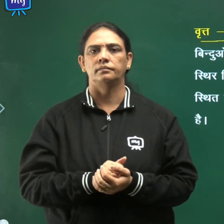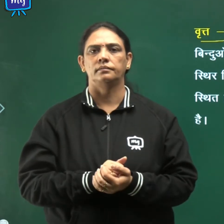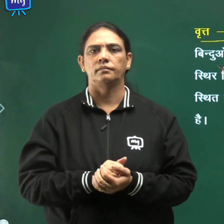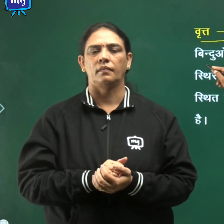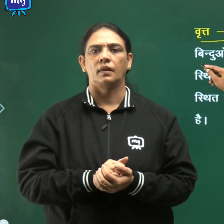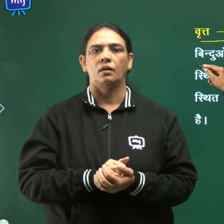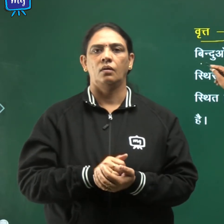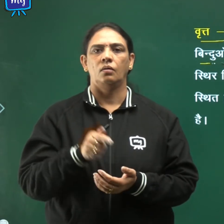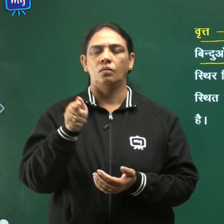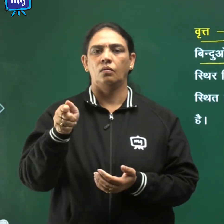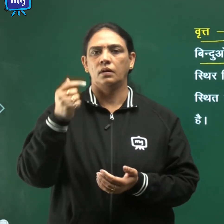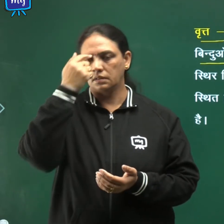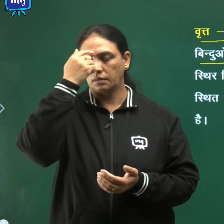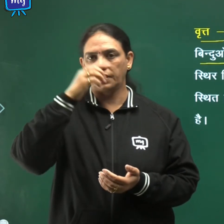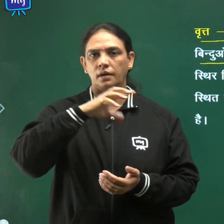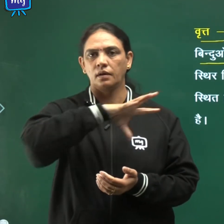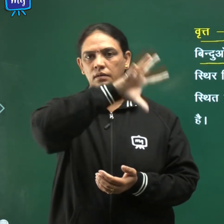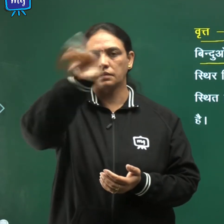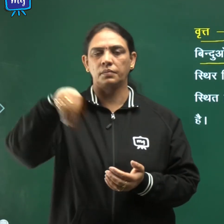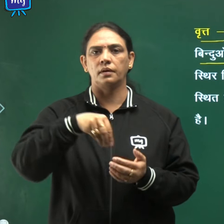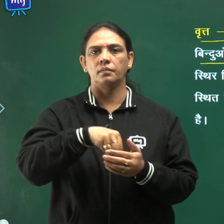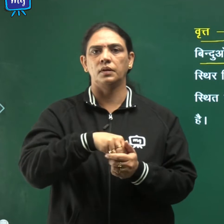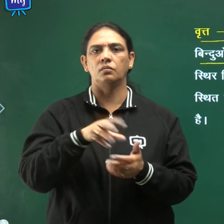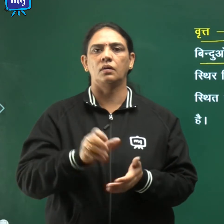उन सभी बिंदुओं का